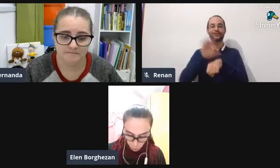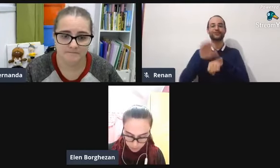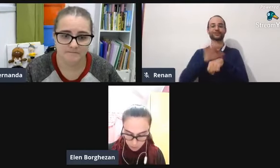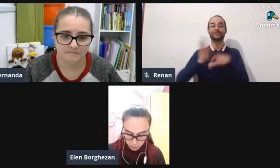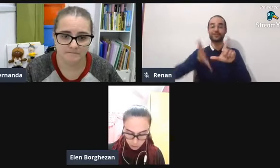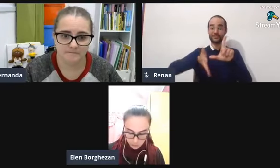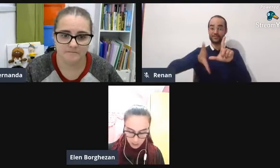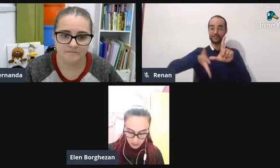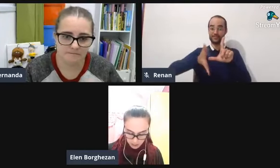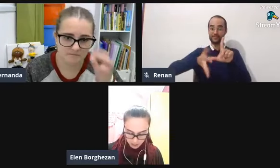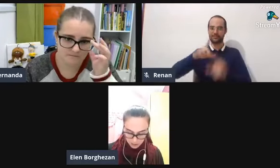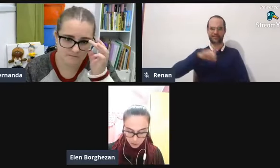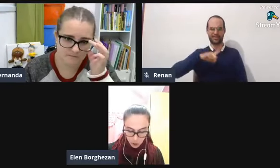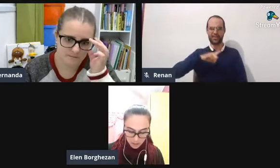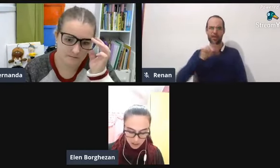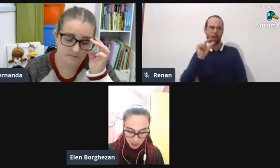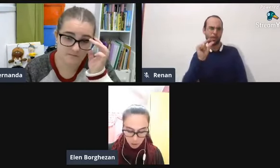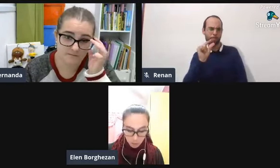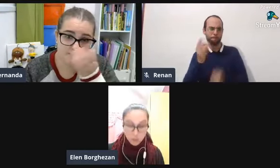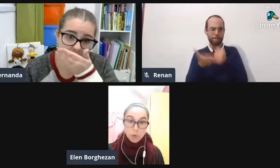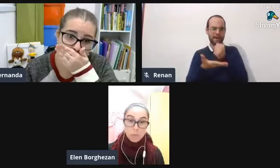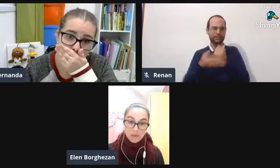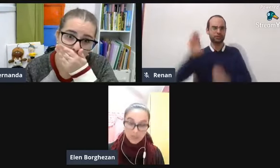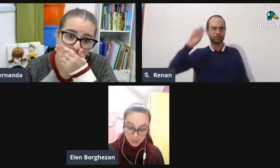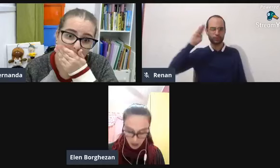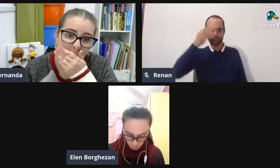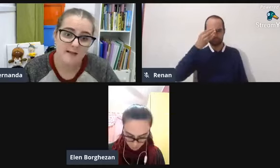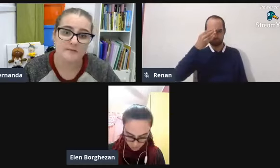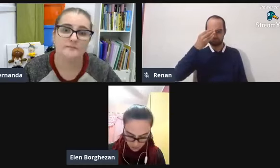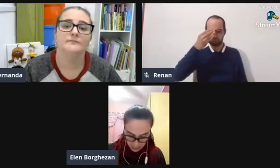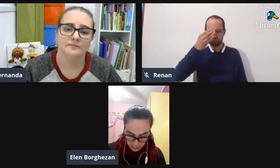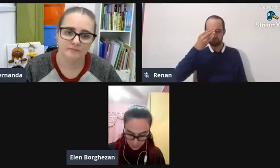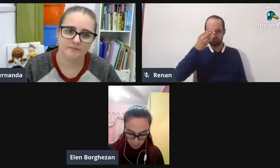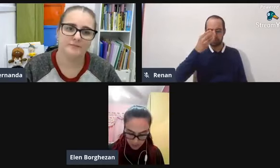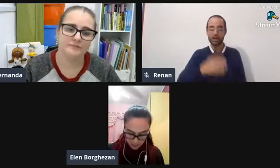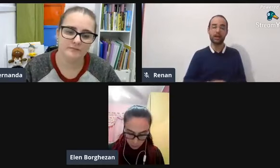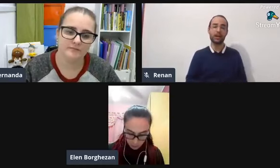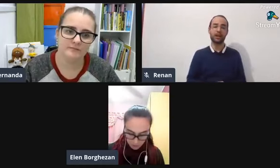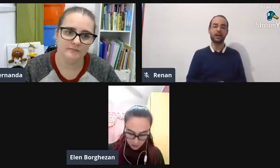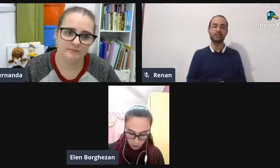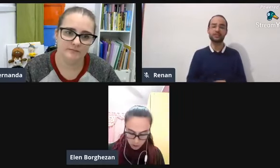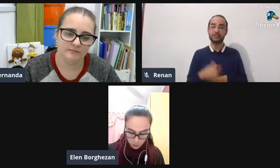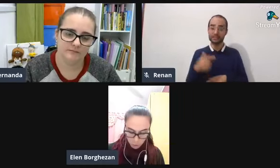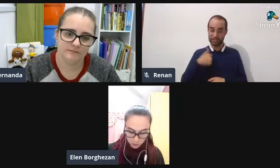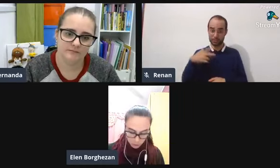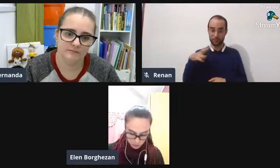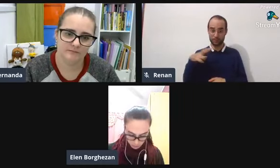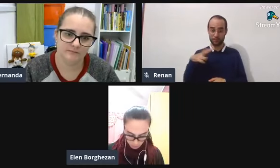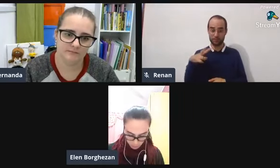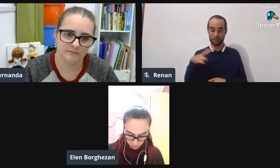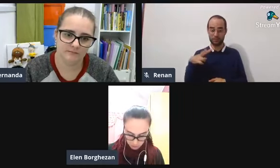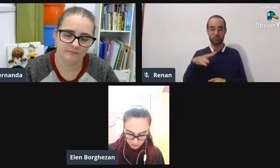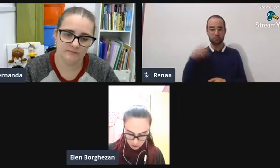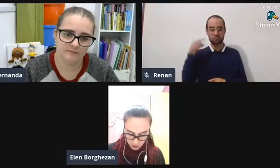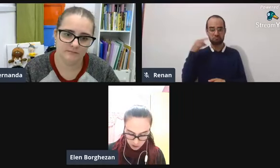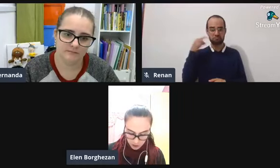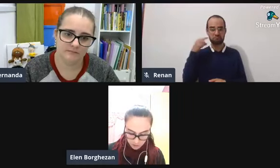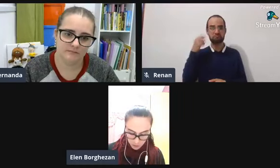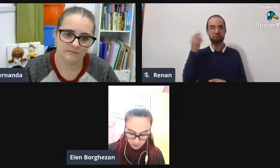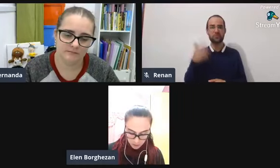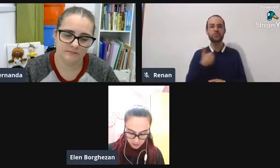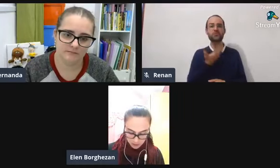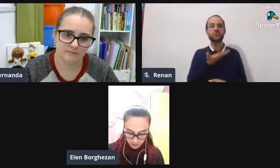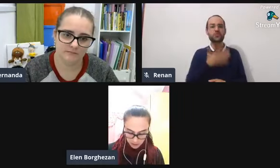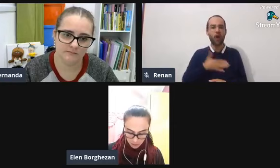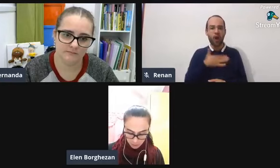pouco sobre surdo-cegueira, somente algo superficial. Eu, particularmente, gosto muito do assunto, inclusive já